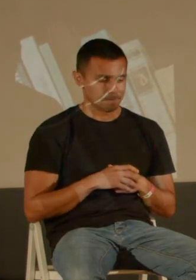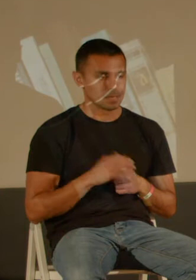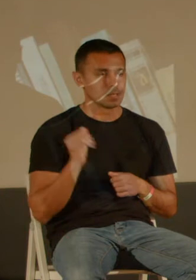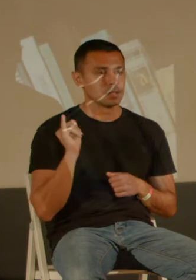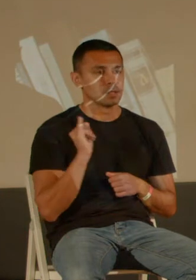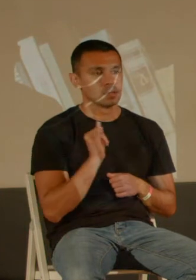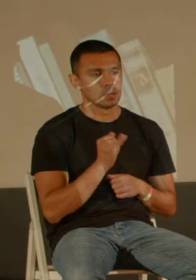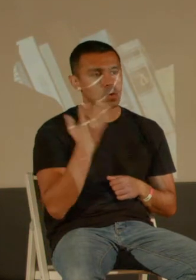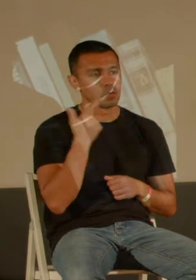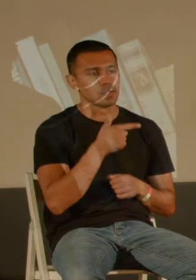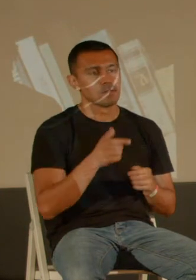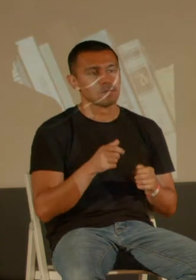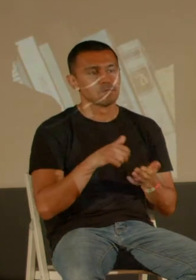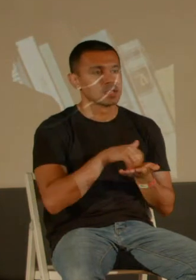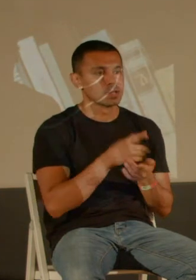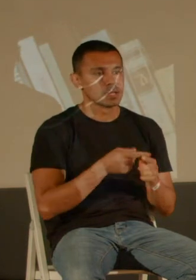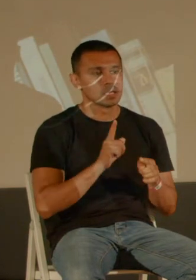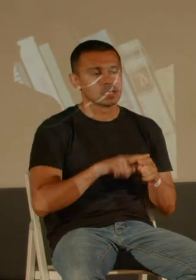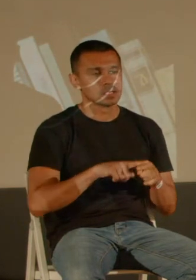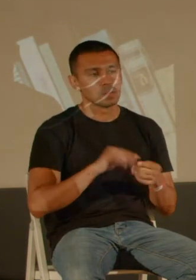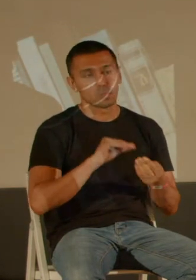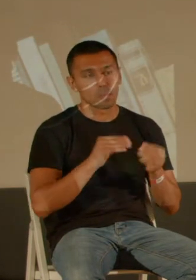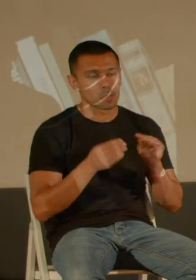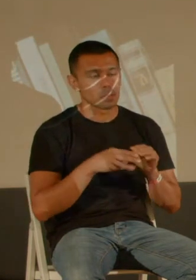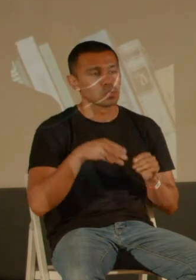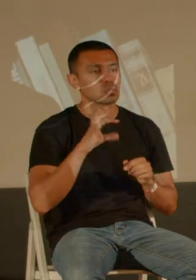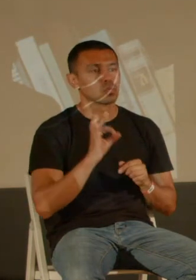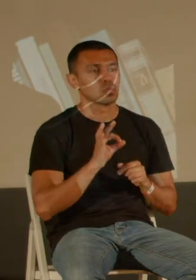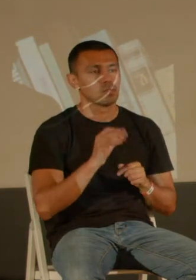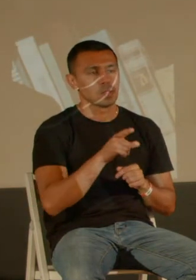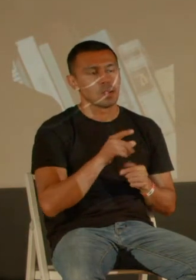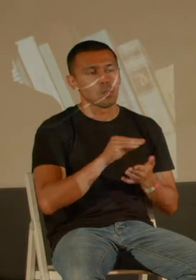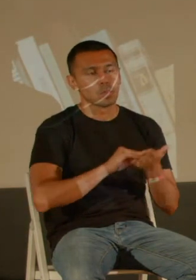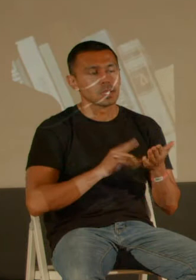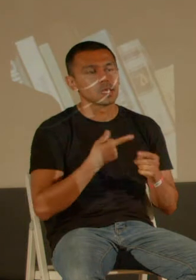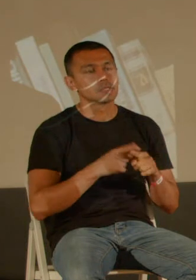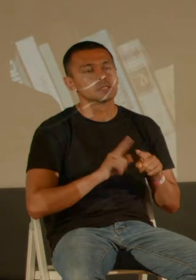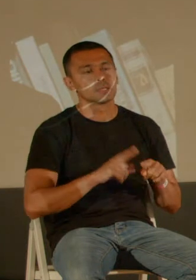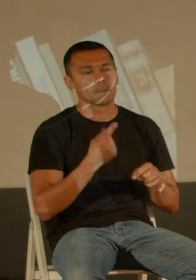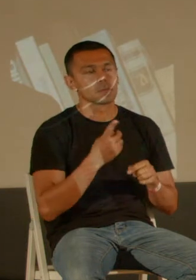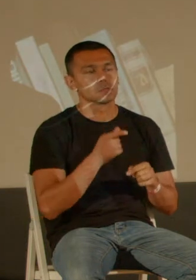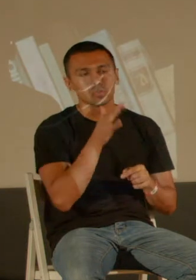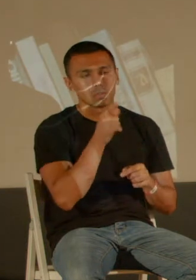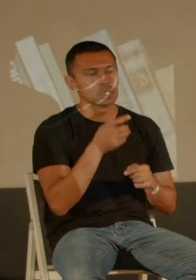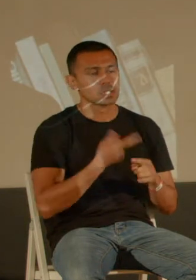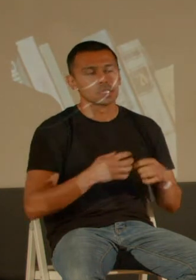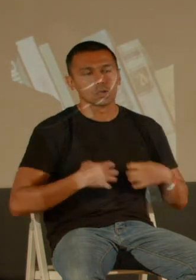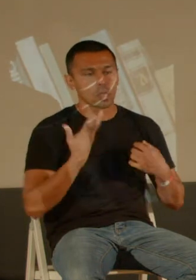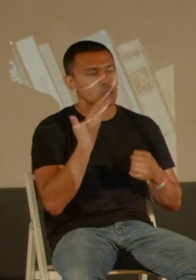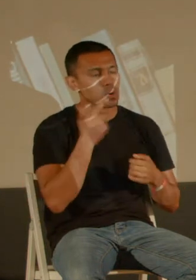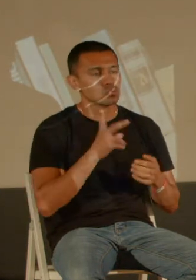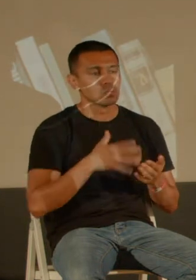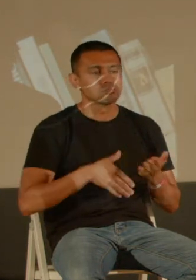І коли вона відкинула ці милиці, то вона описує, як оці на перших порах, як це страшно, коли ти не маєш